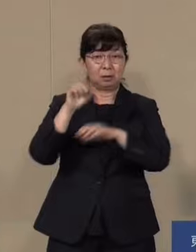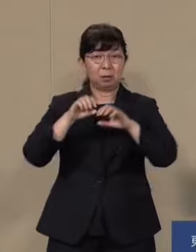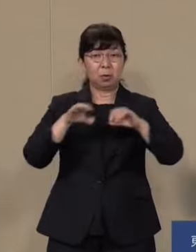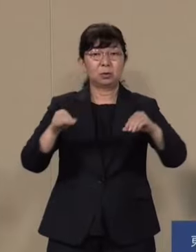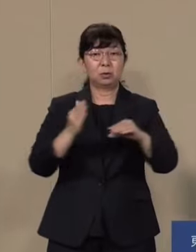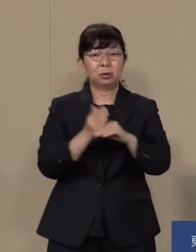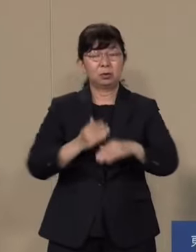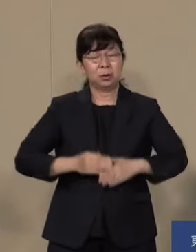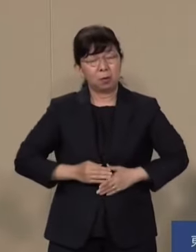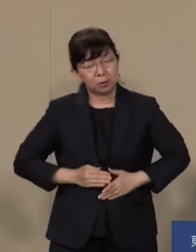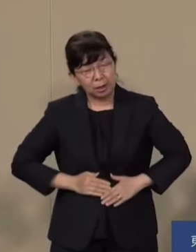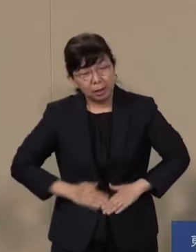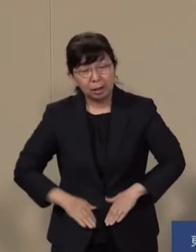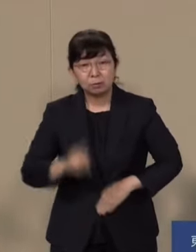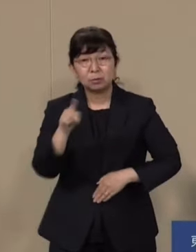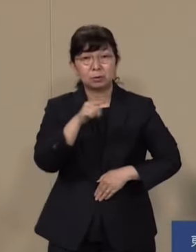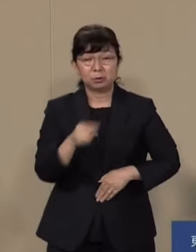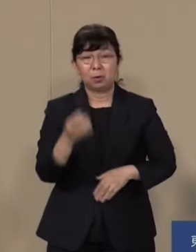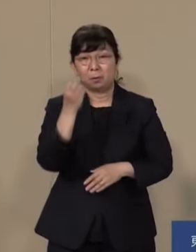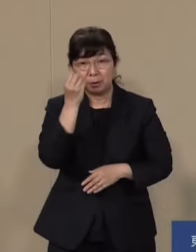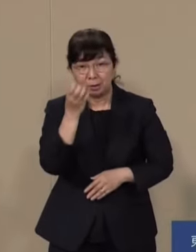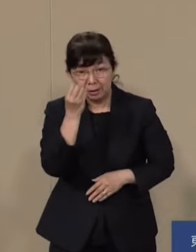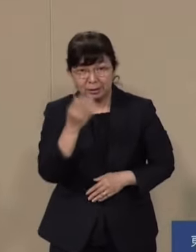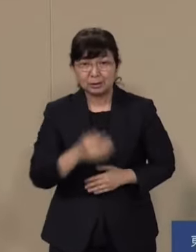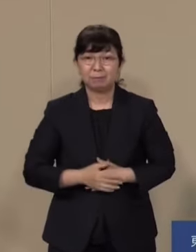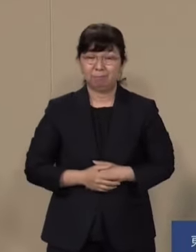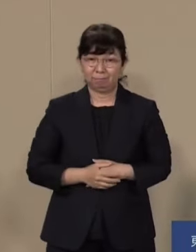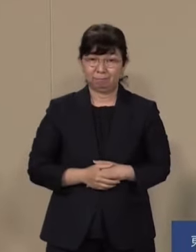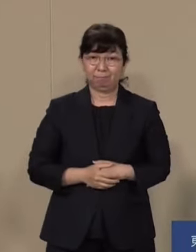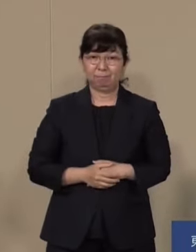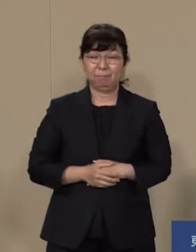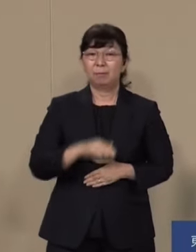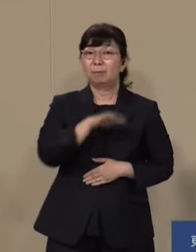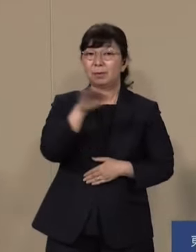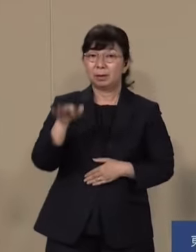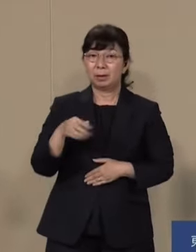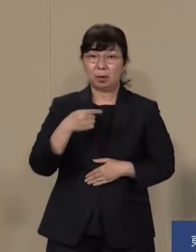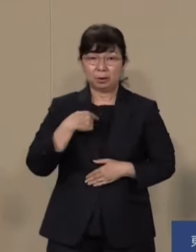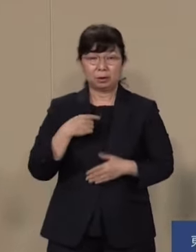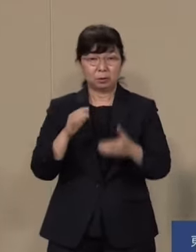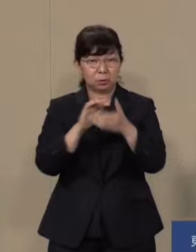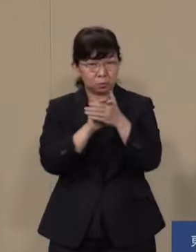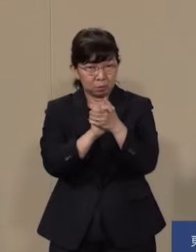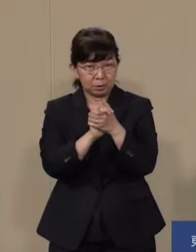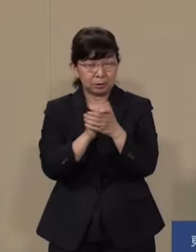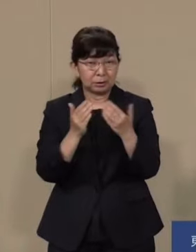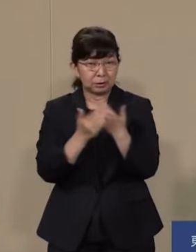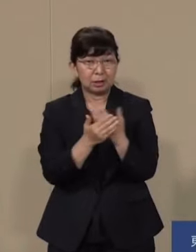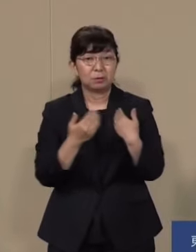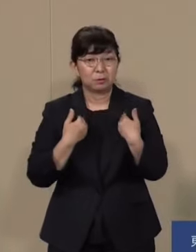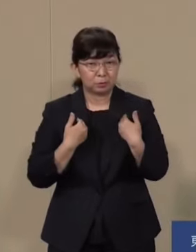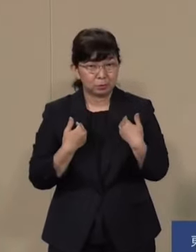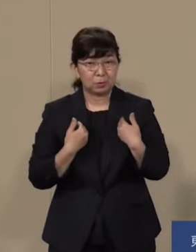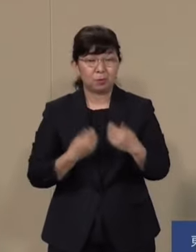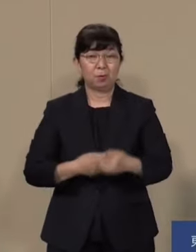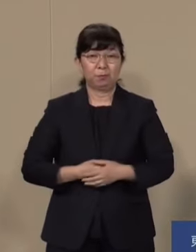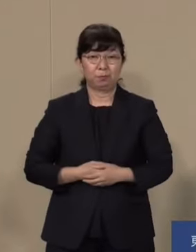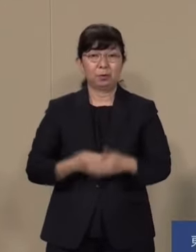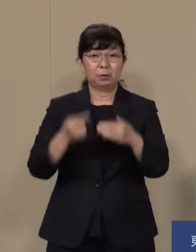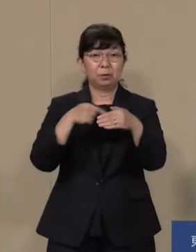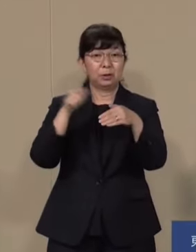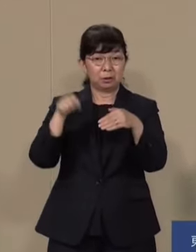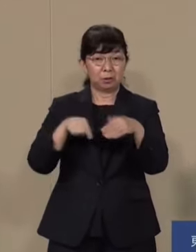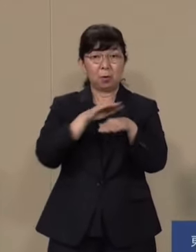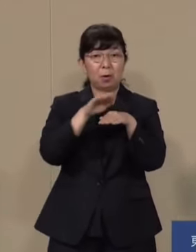お腹鳴る人あんまりいないよねみんな私と友達になんなきゃだめだようち